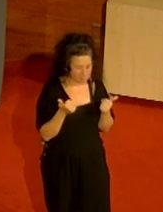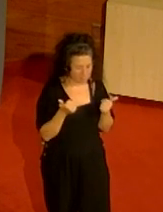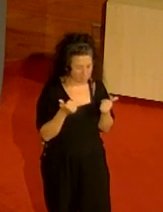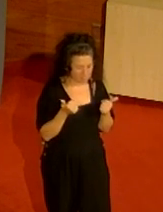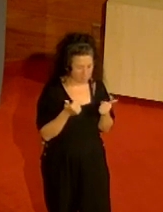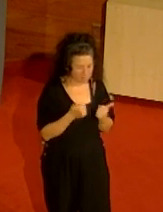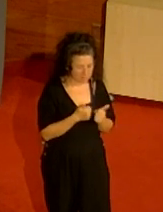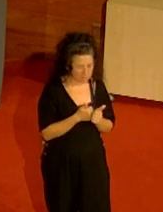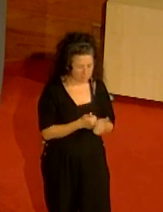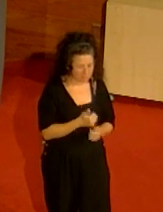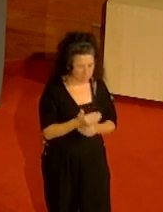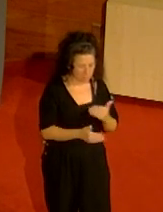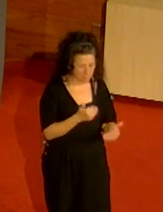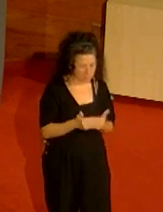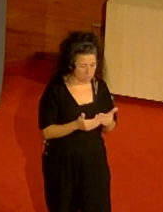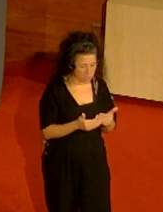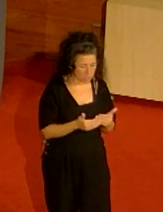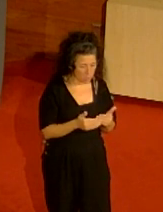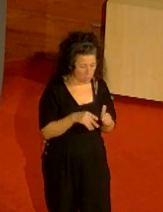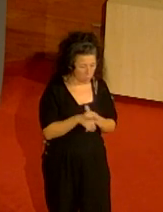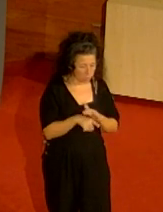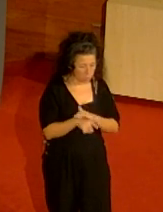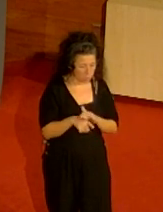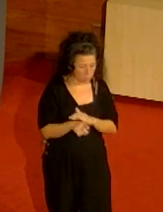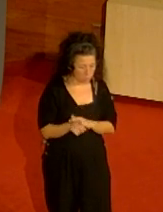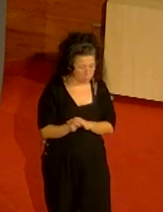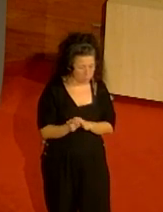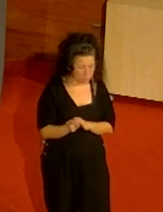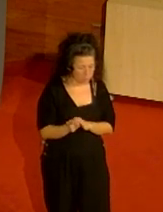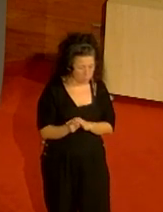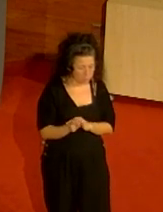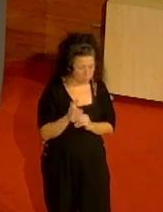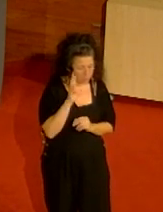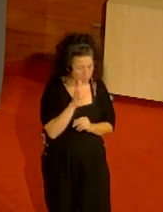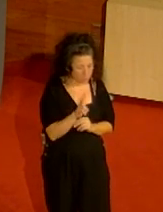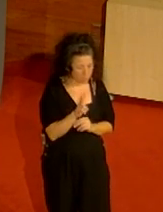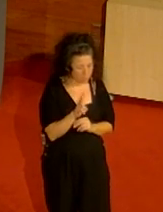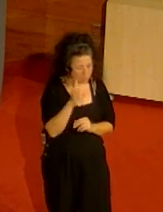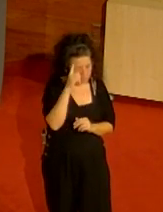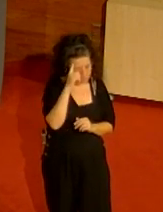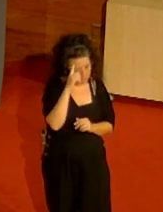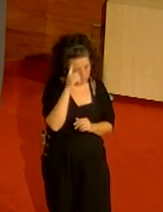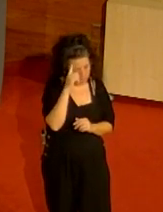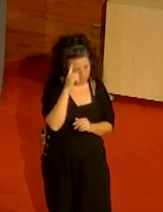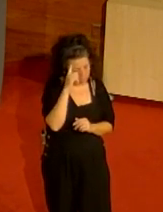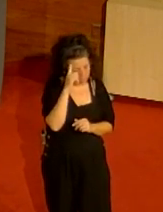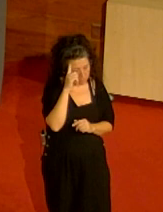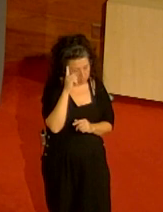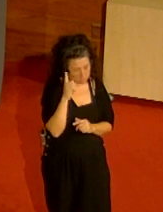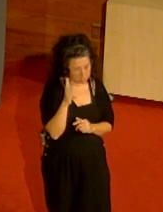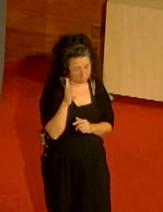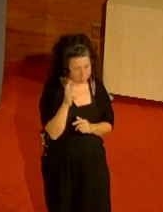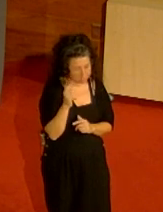¿no? Y verías que cómo la cabeza te da vueltas, ¿no? Que le des la cabeza vueltas al lector, ¿no? Y si, para que sea